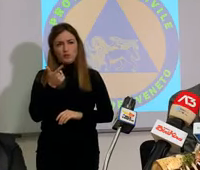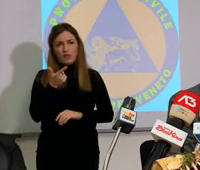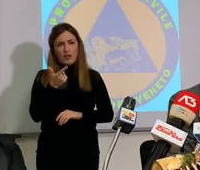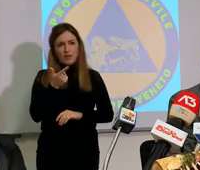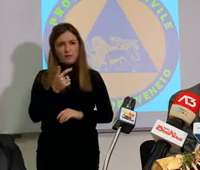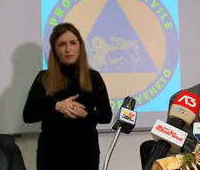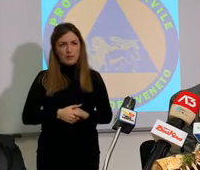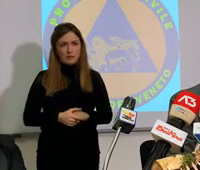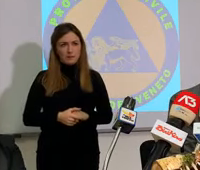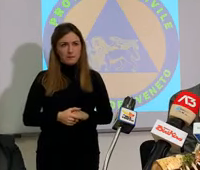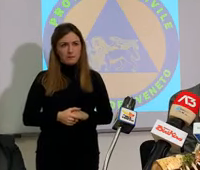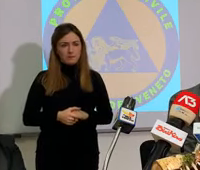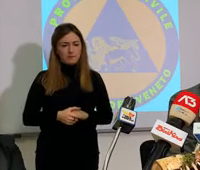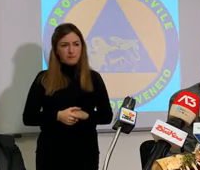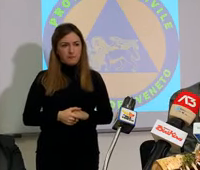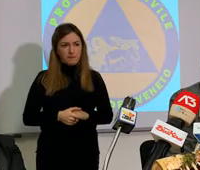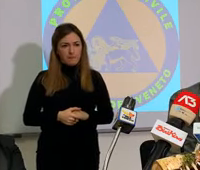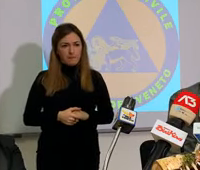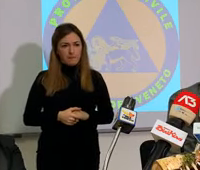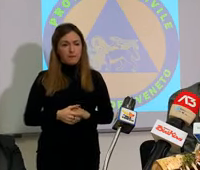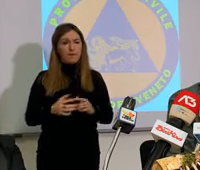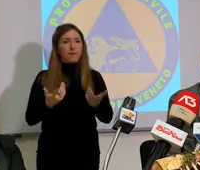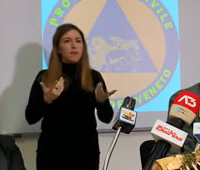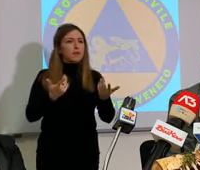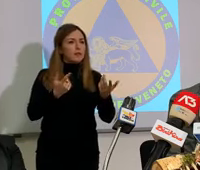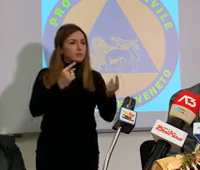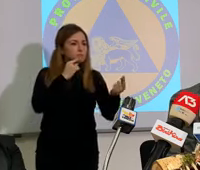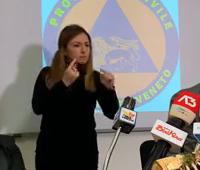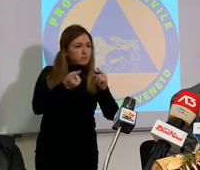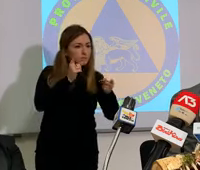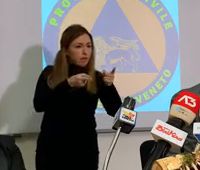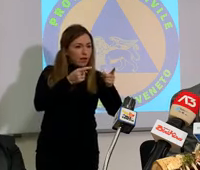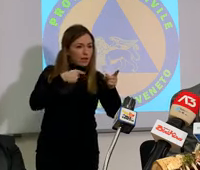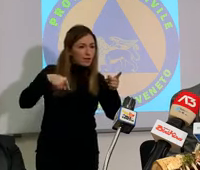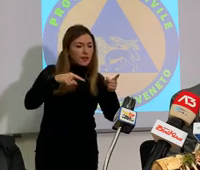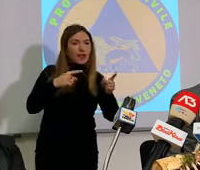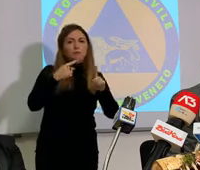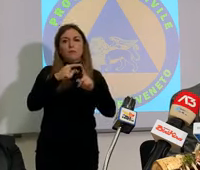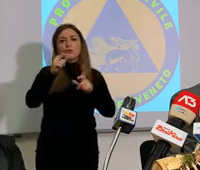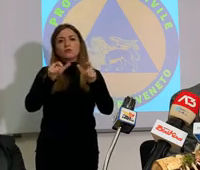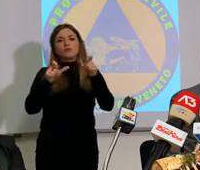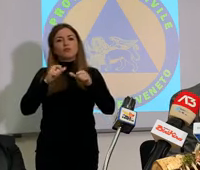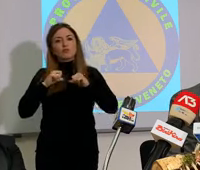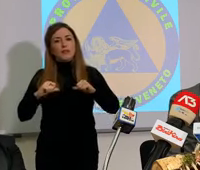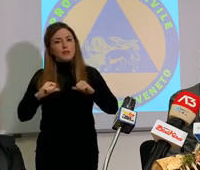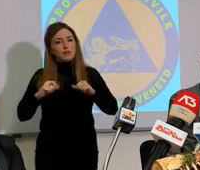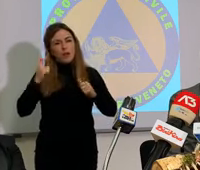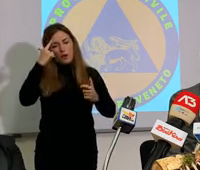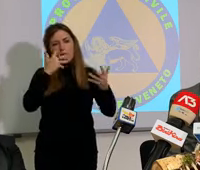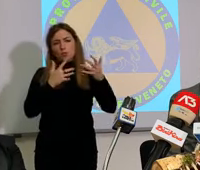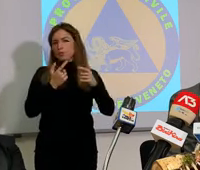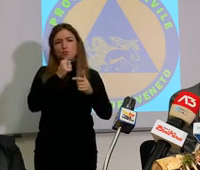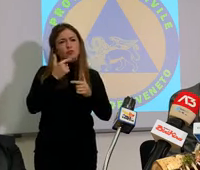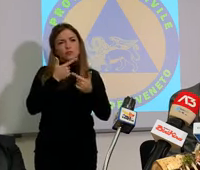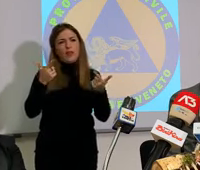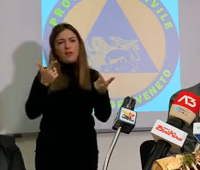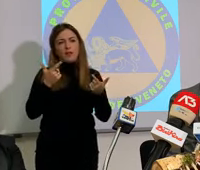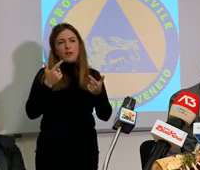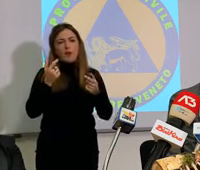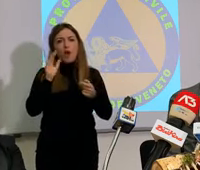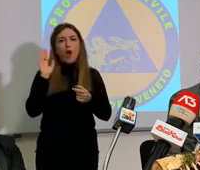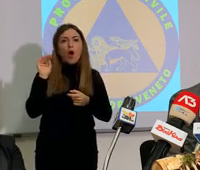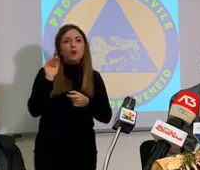tratta del tavo al tavolo ma neanche i cittadini che si troverebbero ogni giorno notizie diciamo e notizie nuove